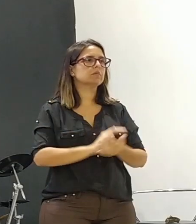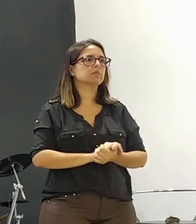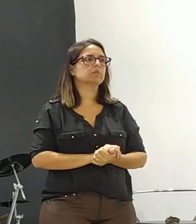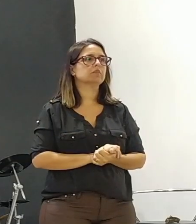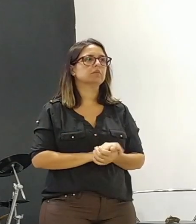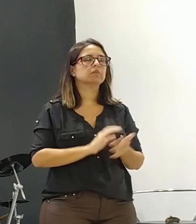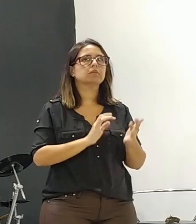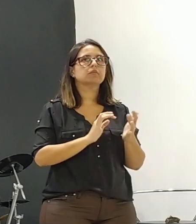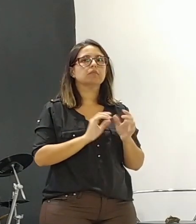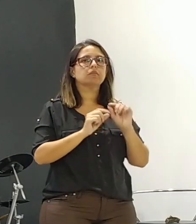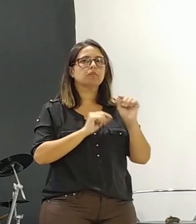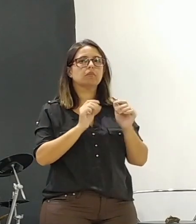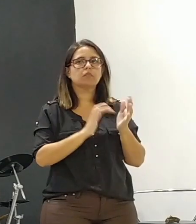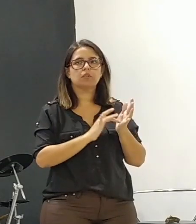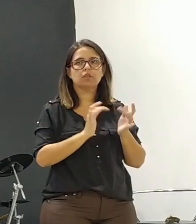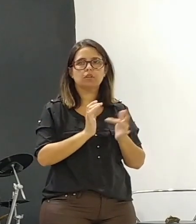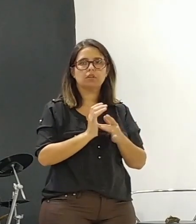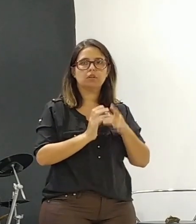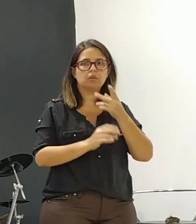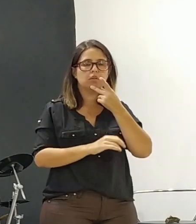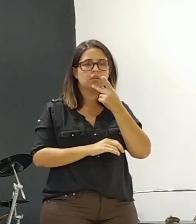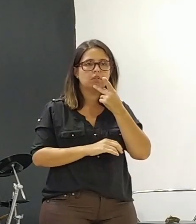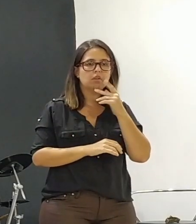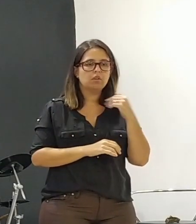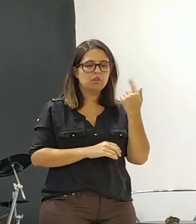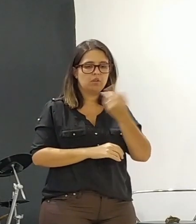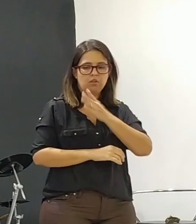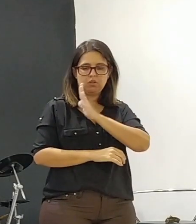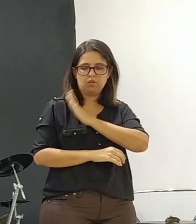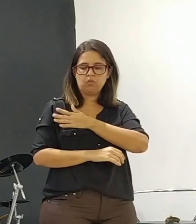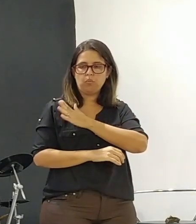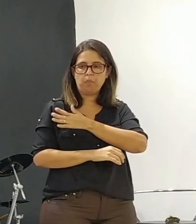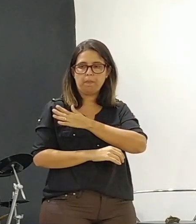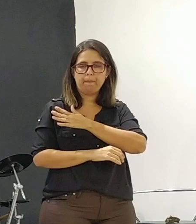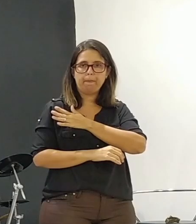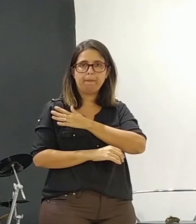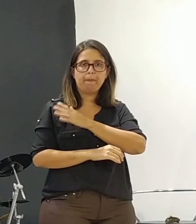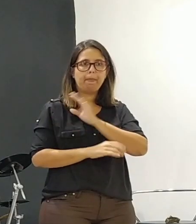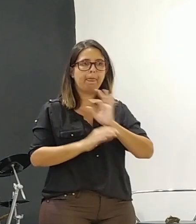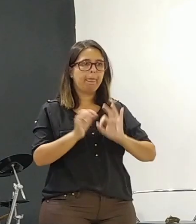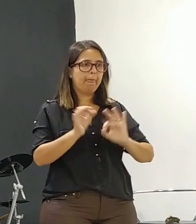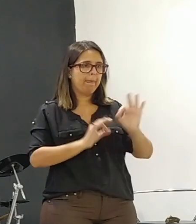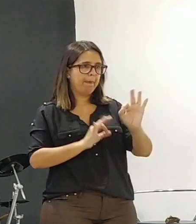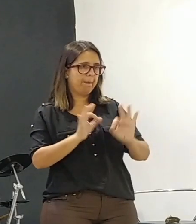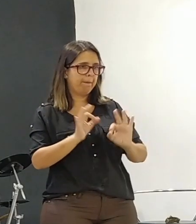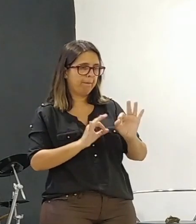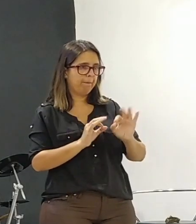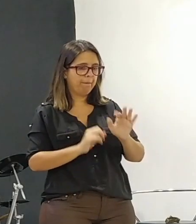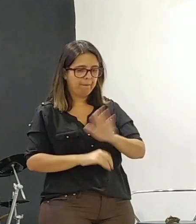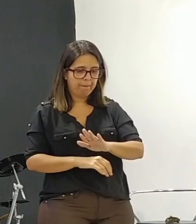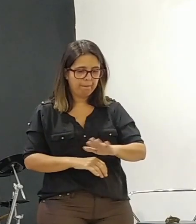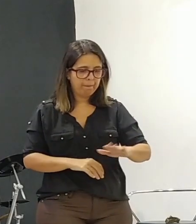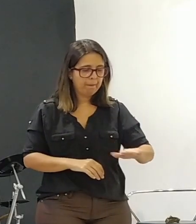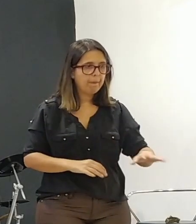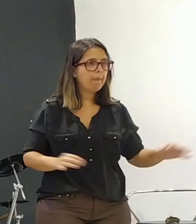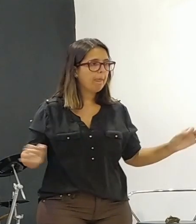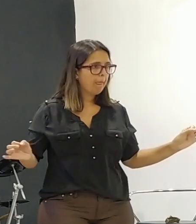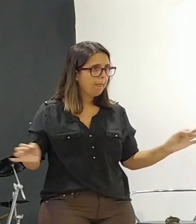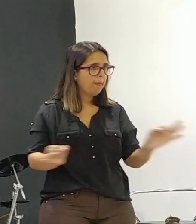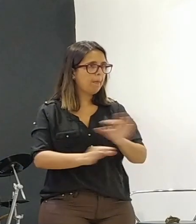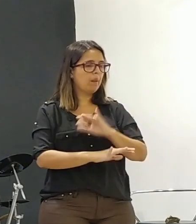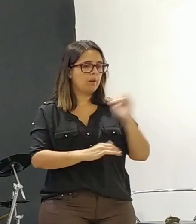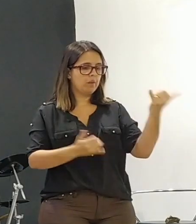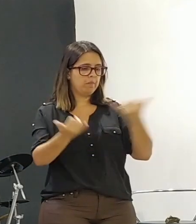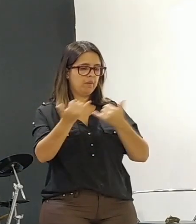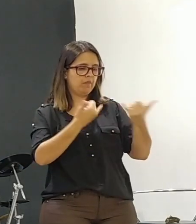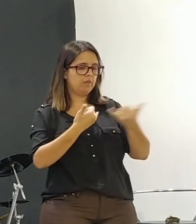O que eu tinha para falar era isso nos nossos corações. Eu quero que vocês se preparem. Quando as crianças estiverem prontas aí, avisa para mim,